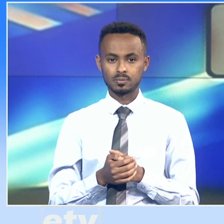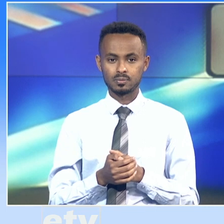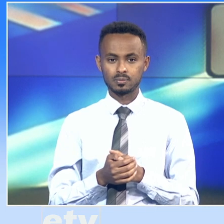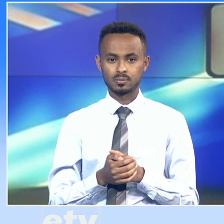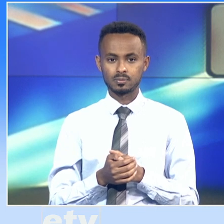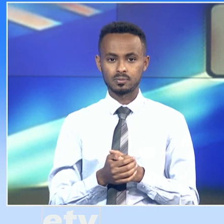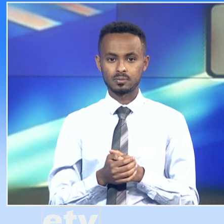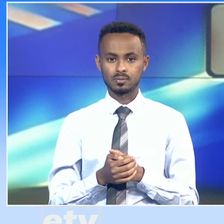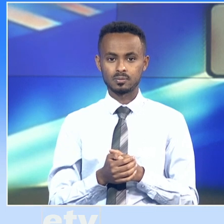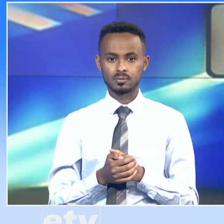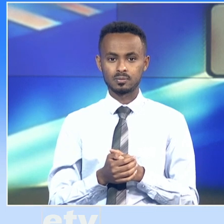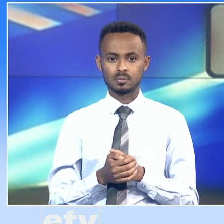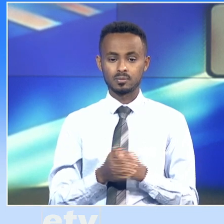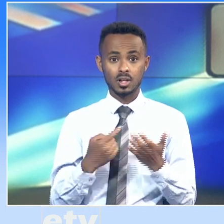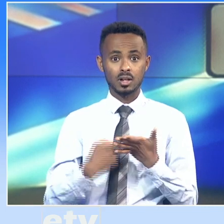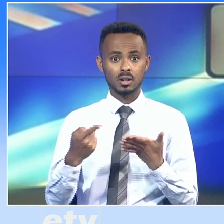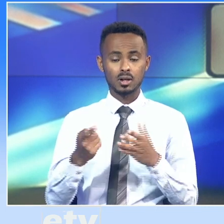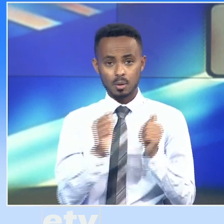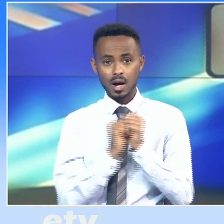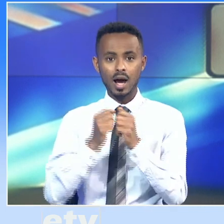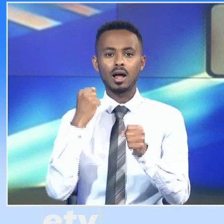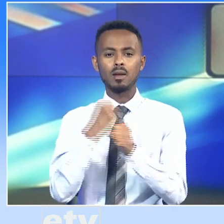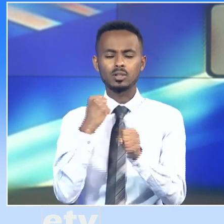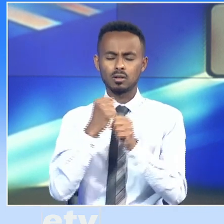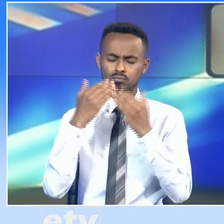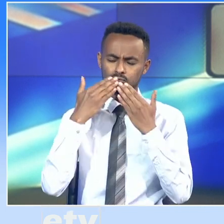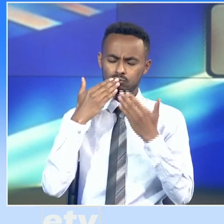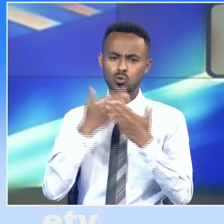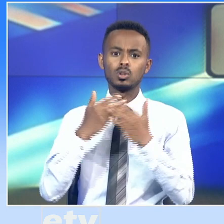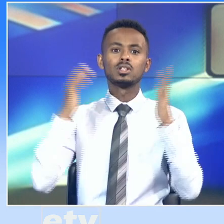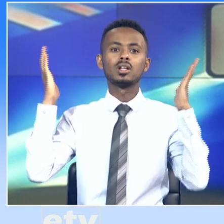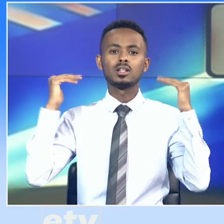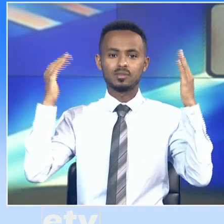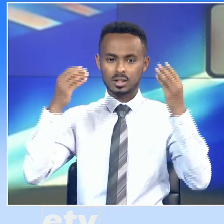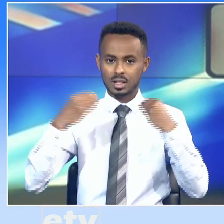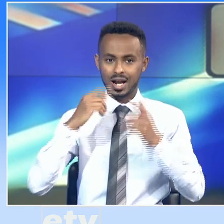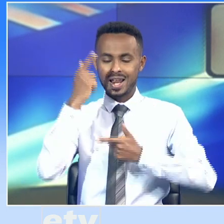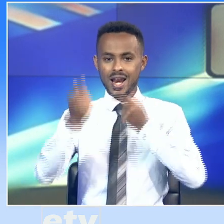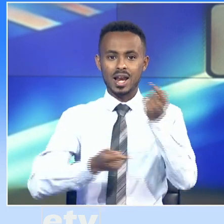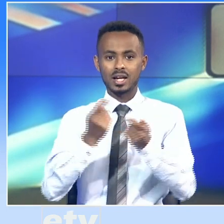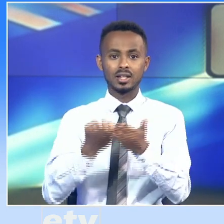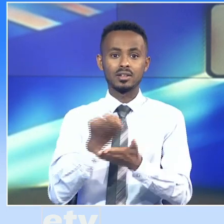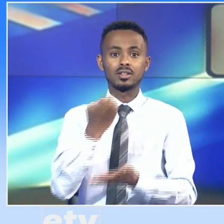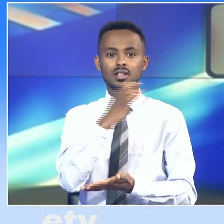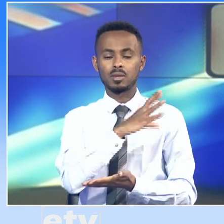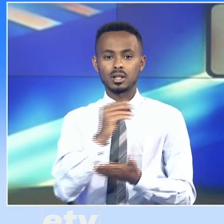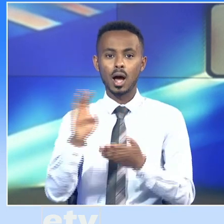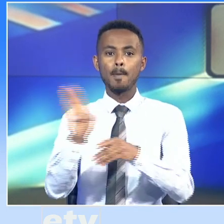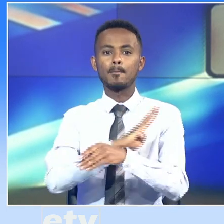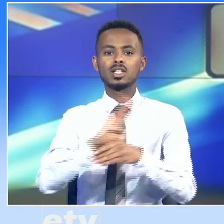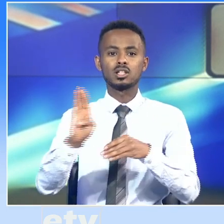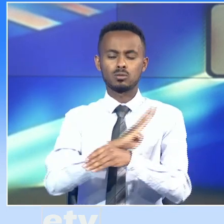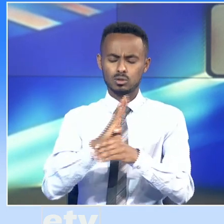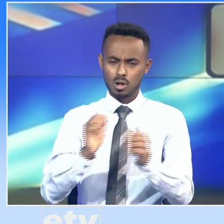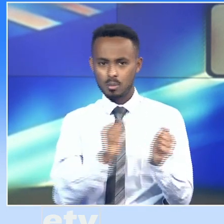hope to work together. ይህ በጋራ ለመስራት ትልቅ ተስፋ ይሰጠናል። ንግድ ኢንቨስትመንትና